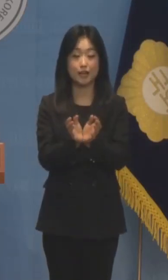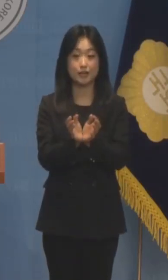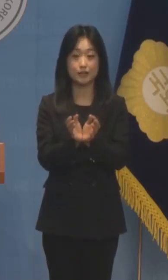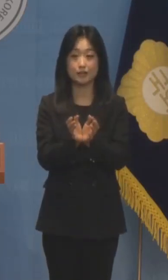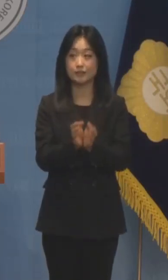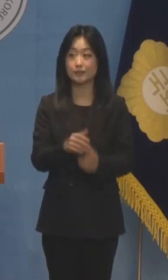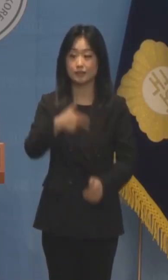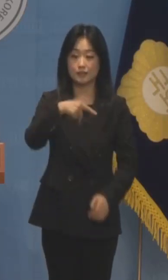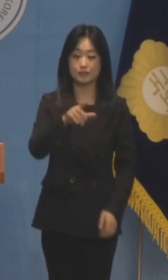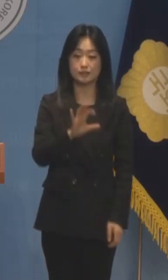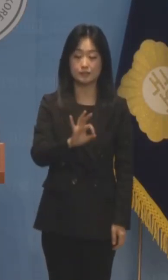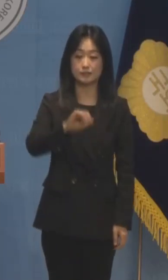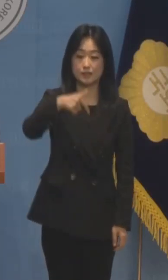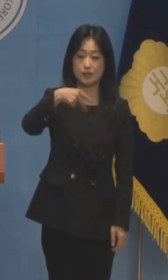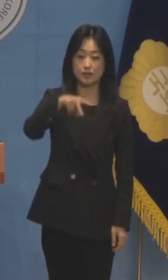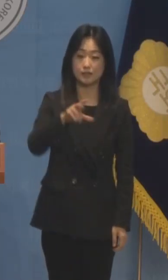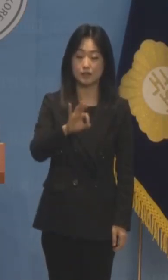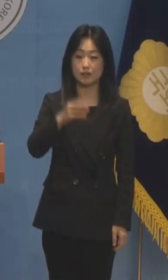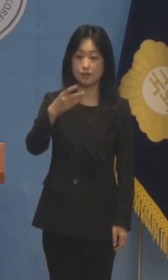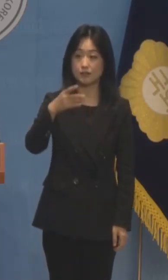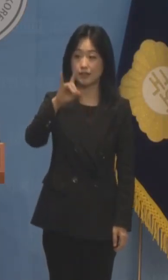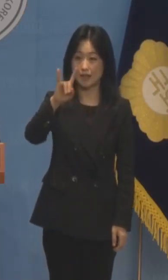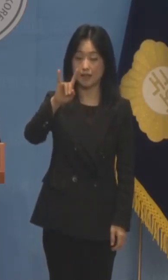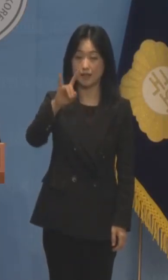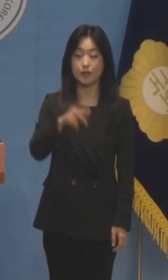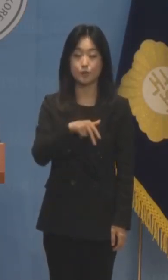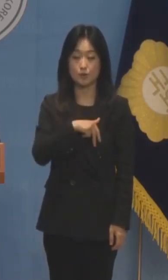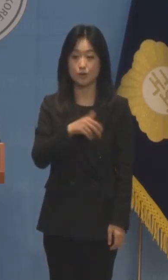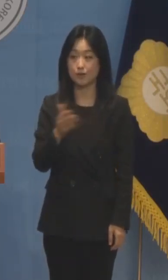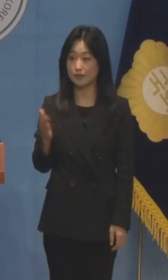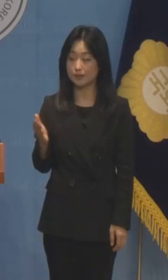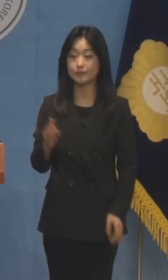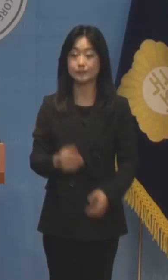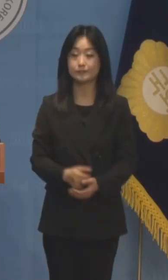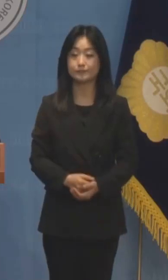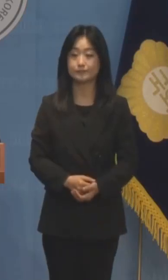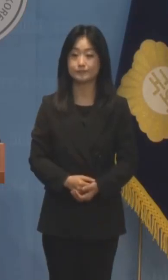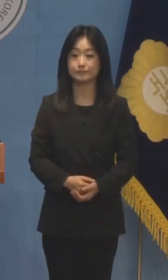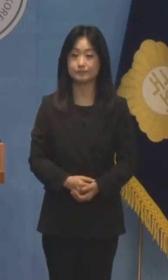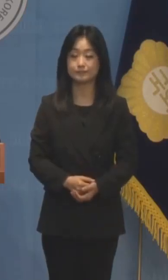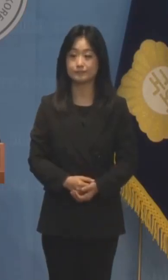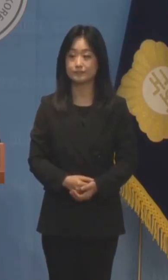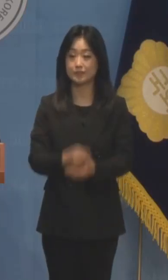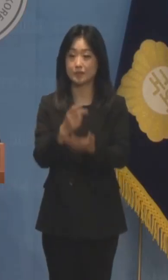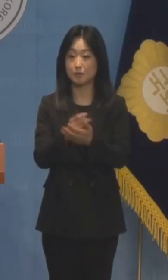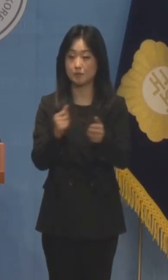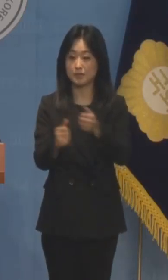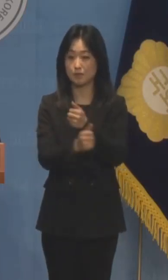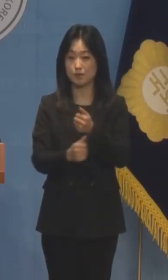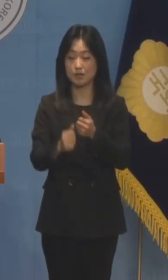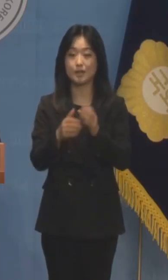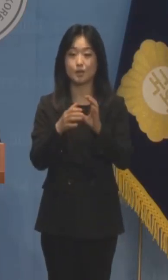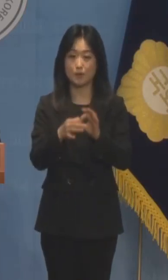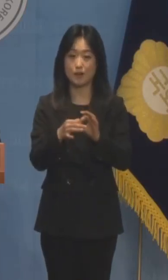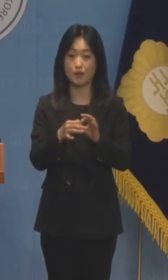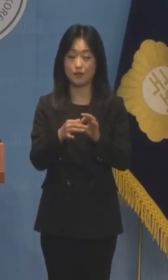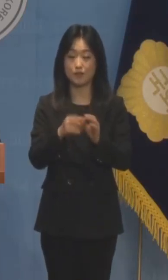더불어민주당의 장경태 의원님 오셨습니다. 장경태 의원님은 이제 법사위,